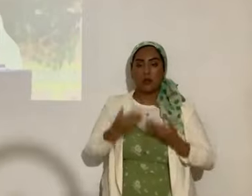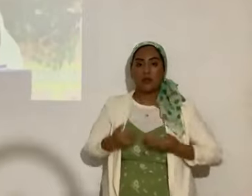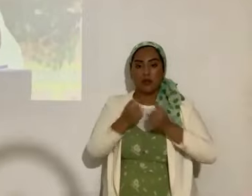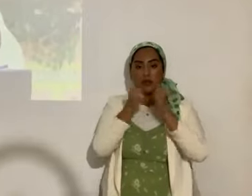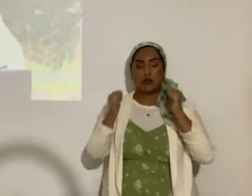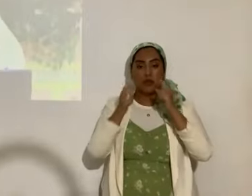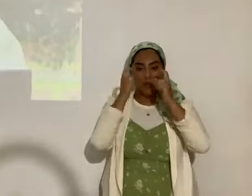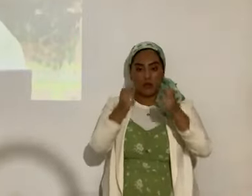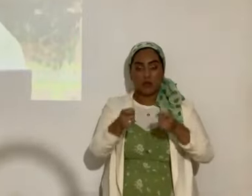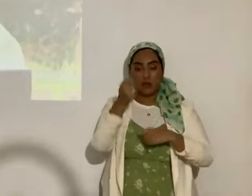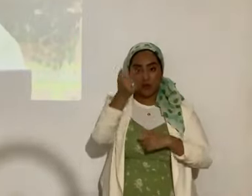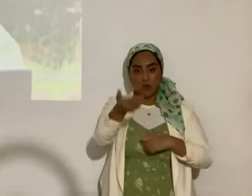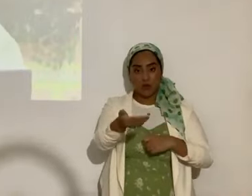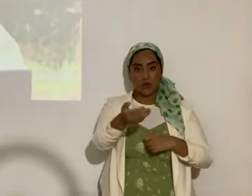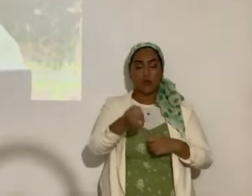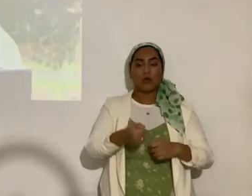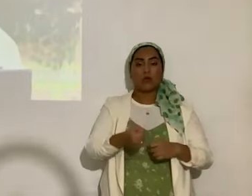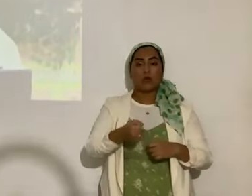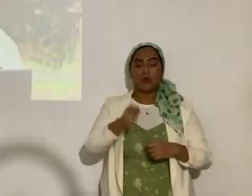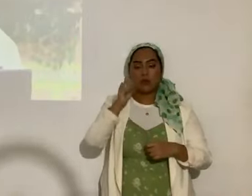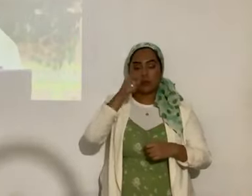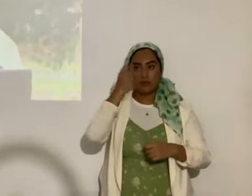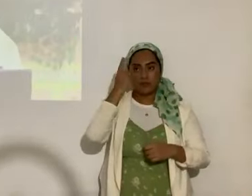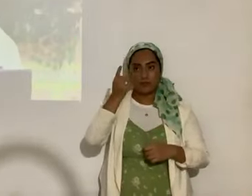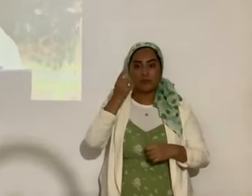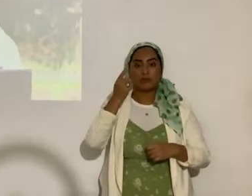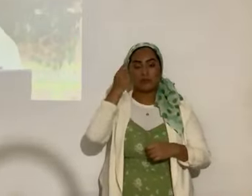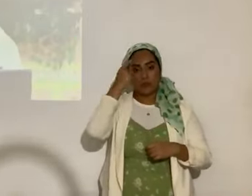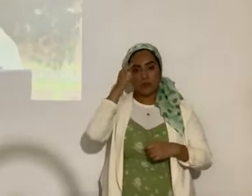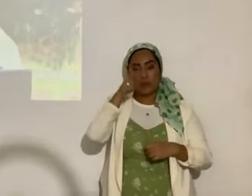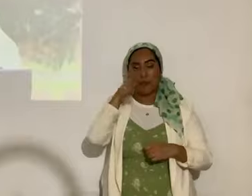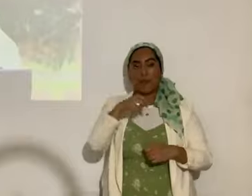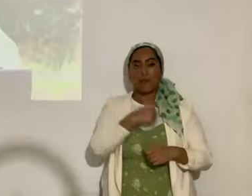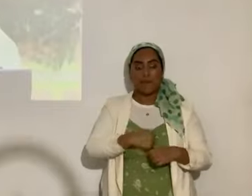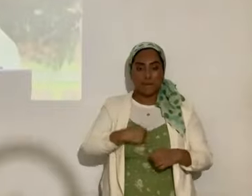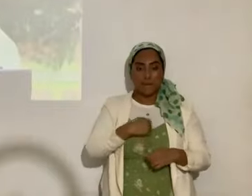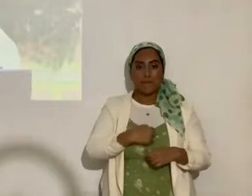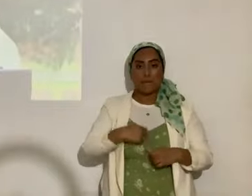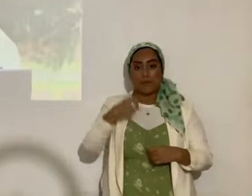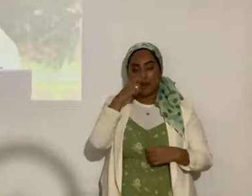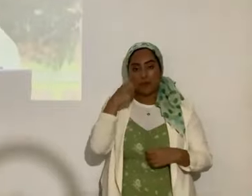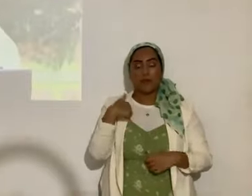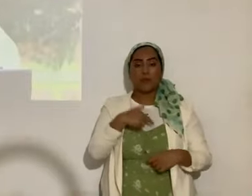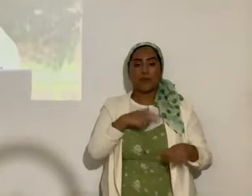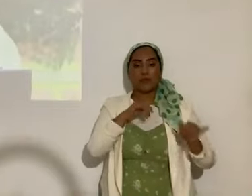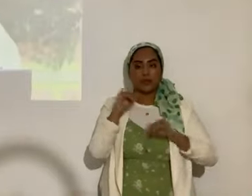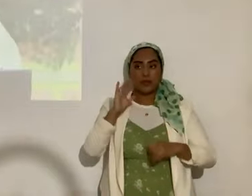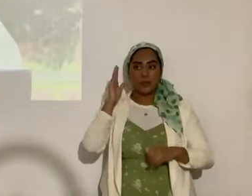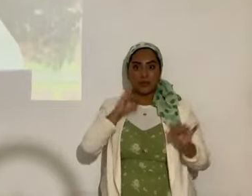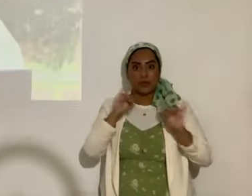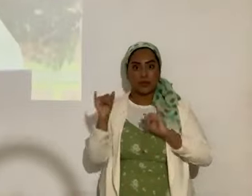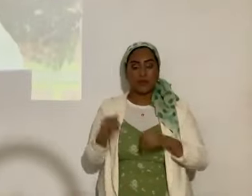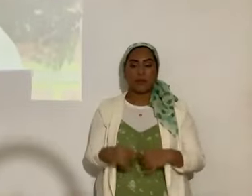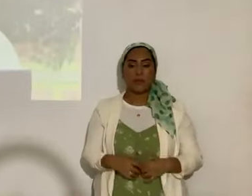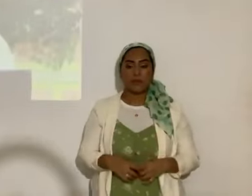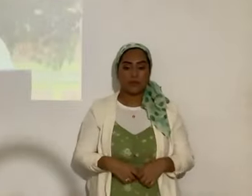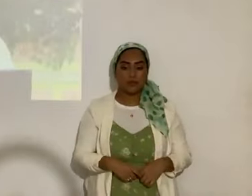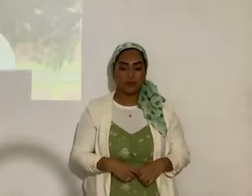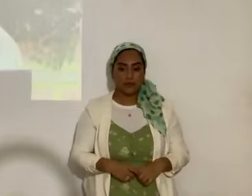te la está ofreciendo a ti tienes que tomar esa oportunidad para que tú te arrepientas porque nosotros también estuvimos así amén